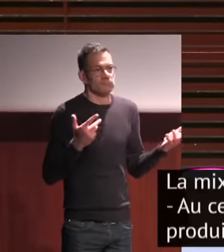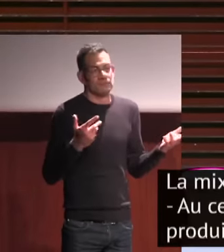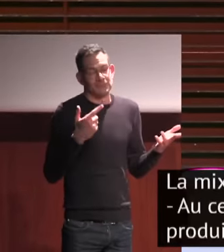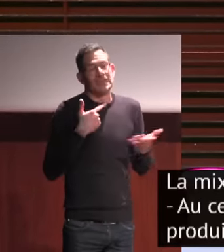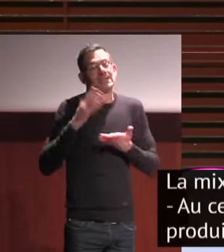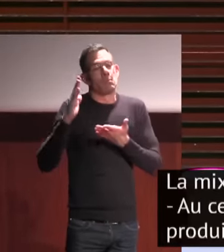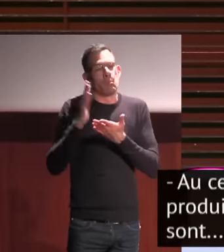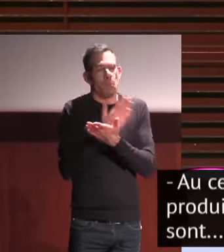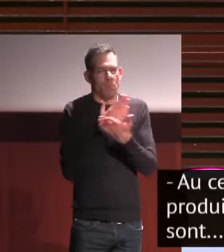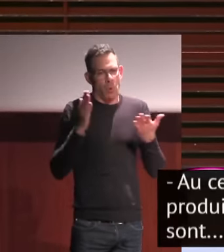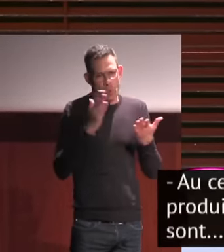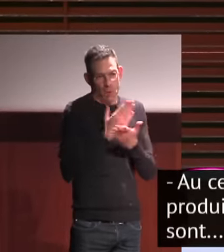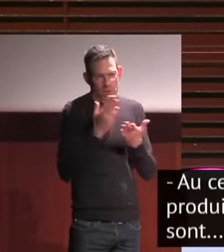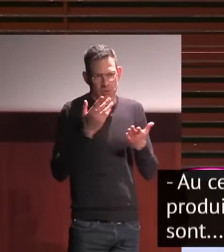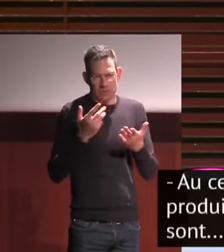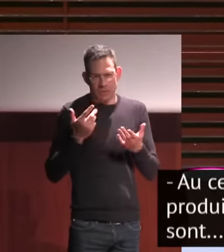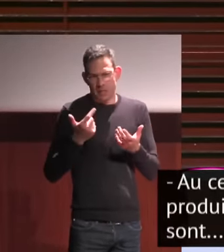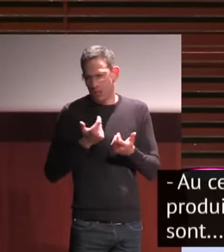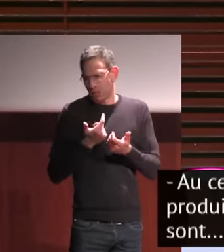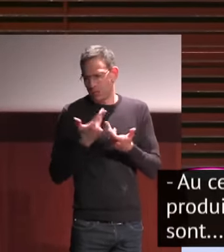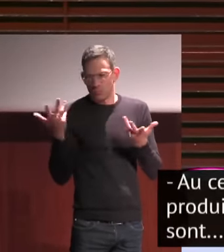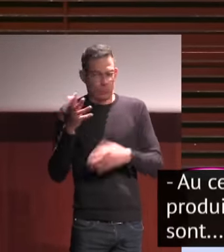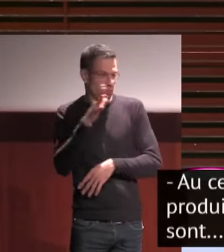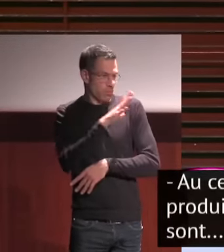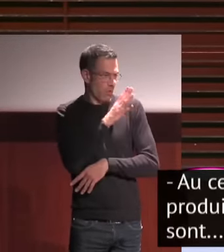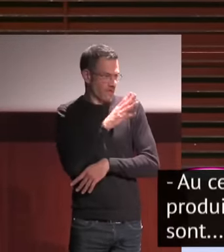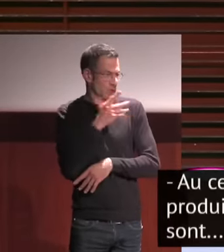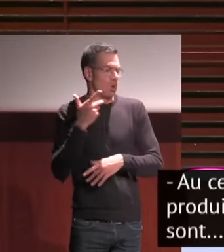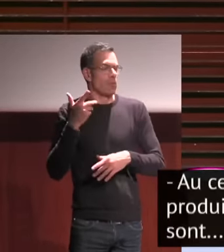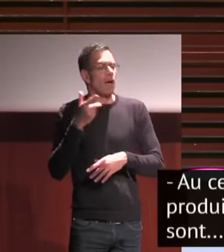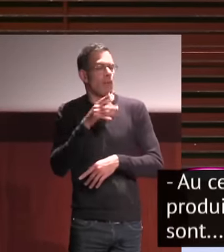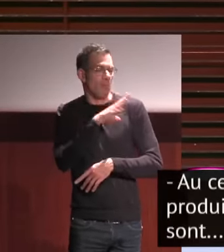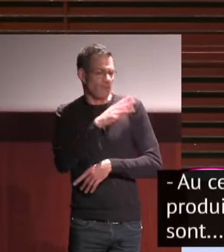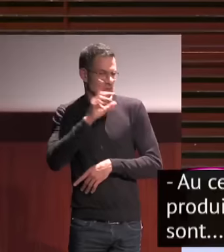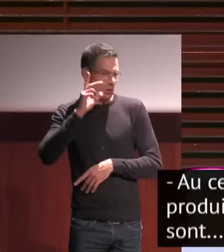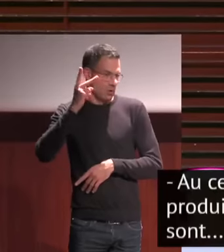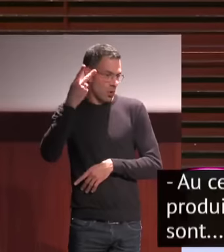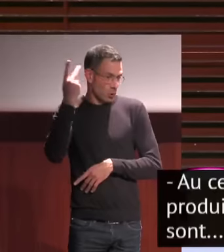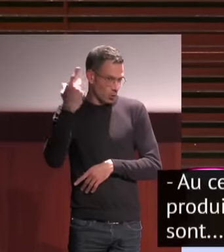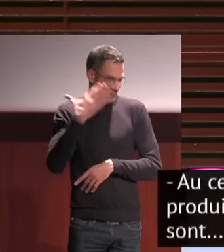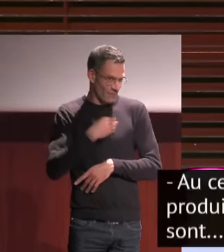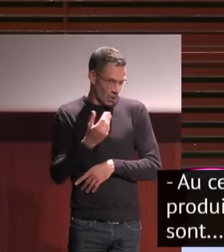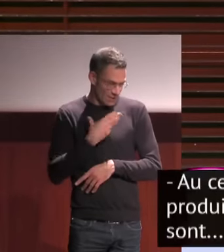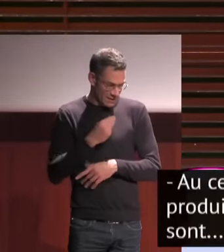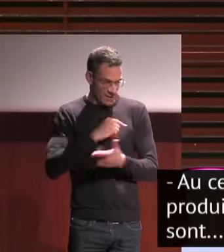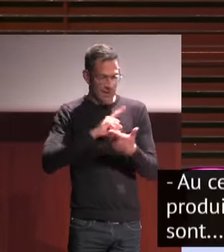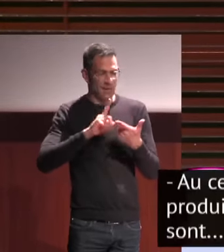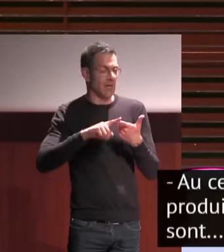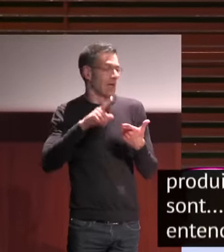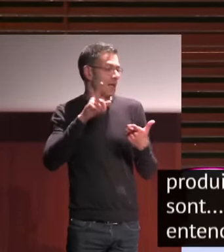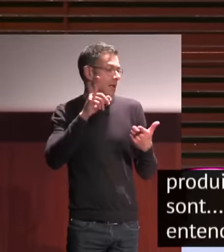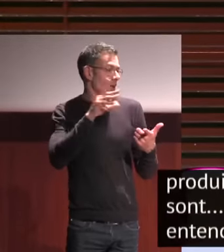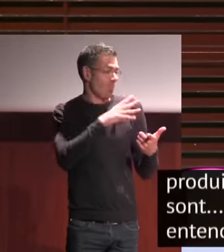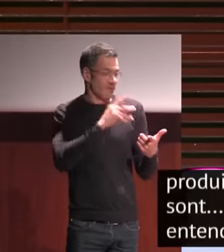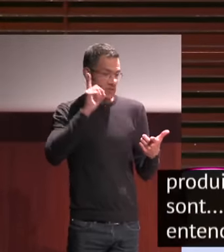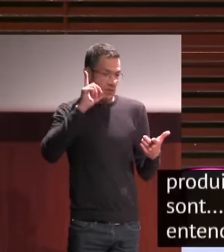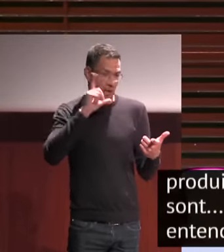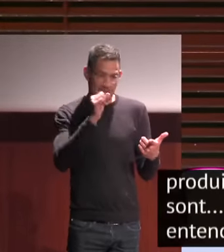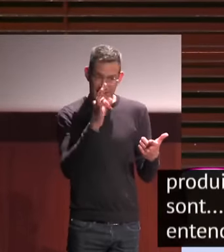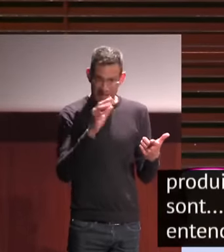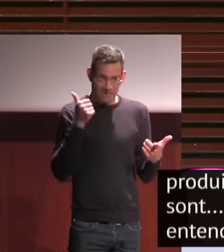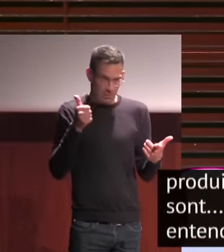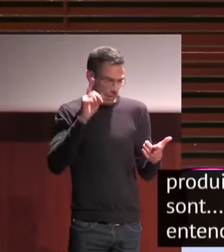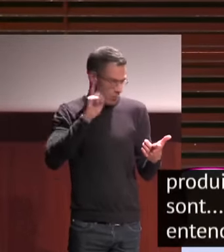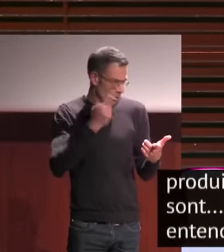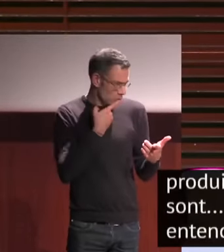projet pluridisciplinaire mené par une professeure entendante de français et une professeure de LSF sourde. L'idée,